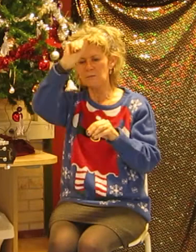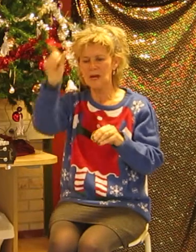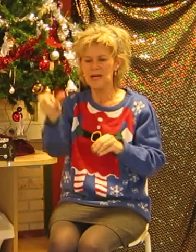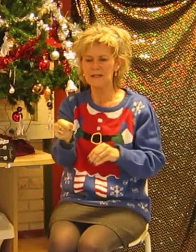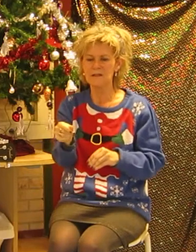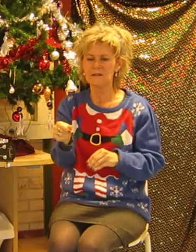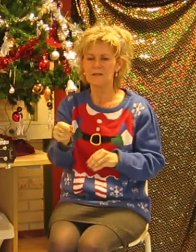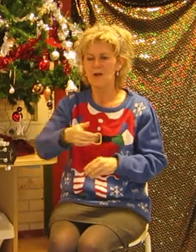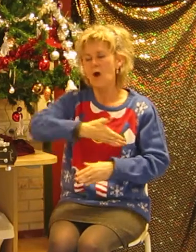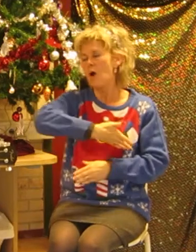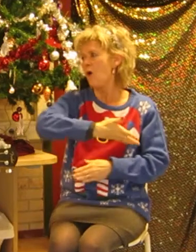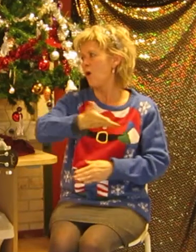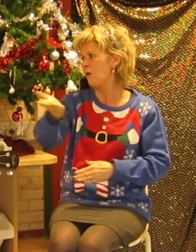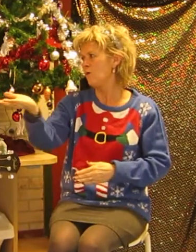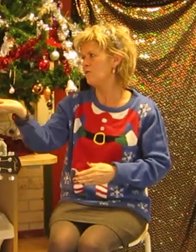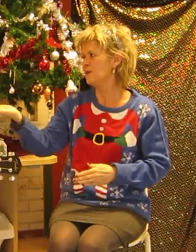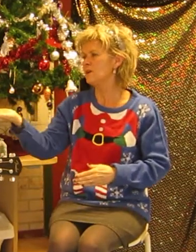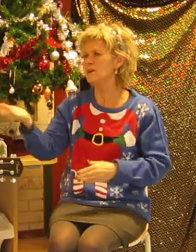de maan.